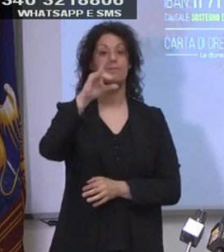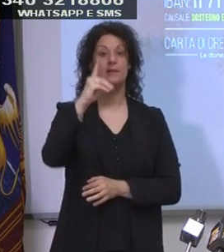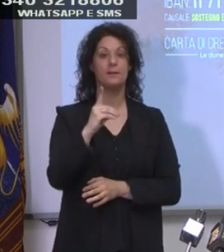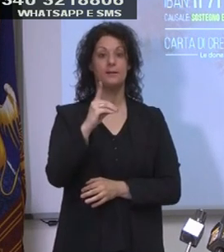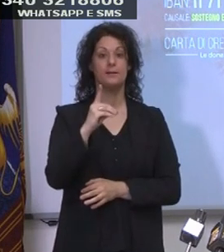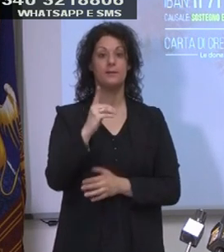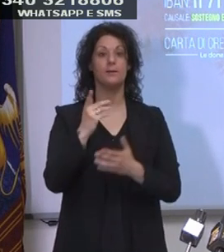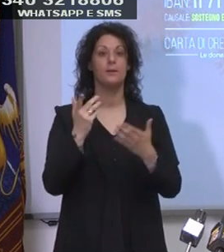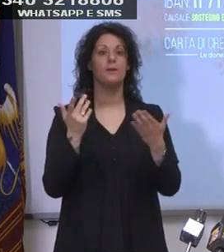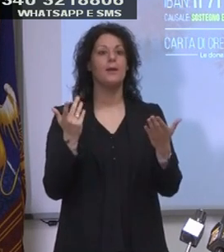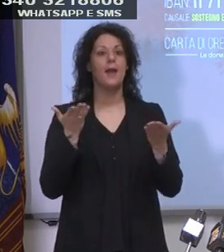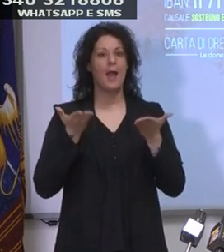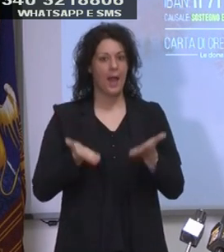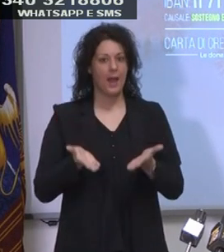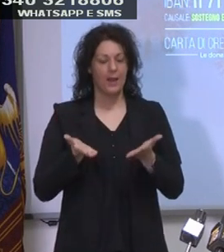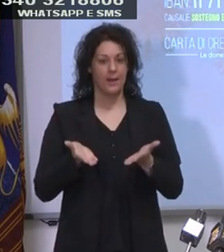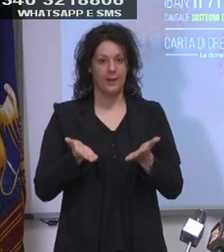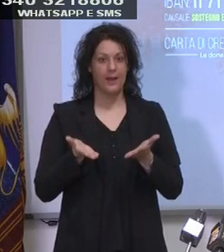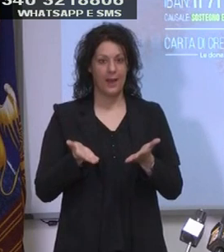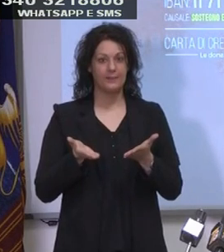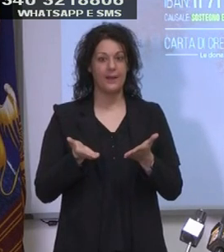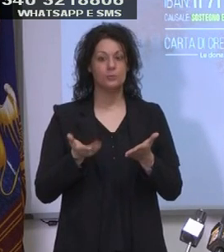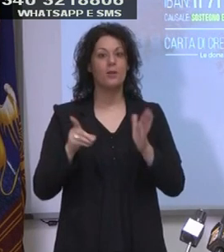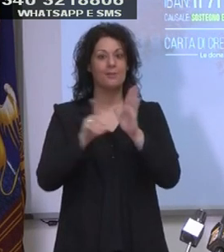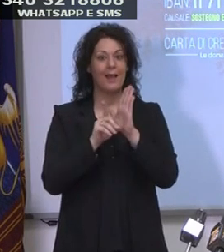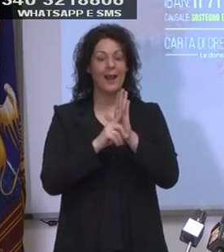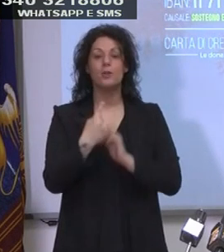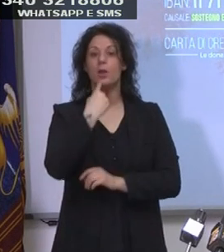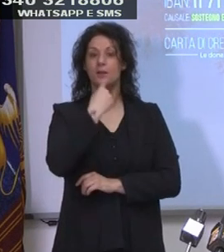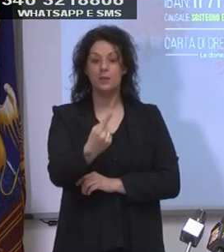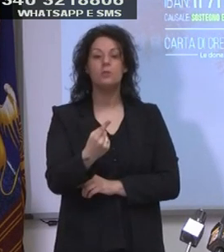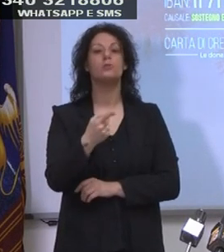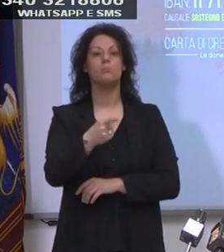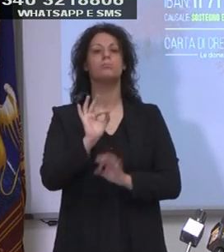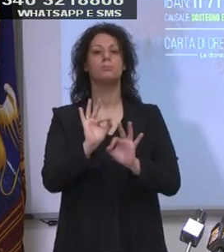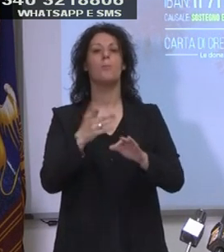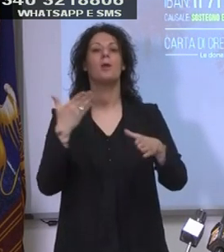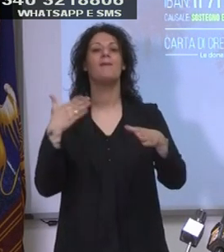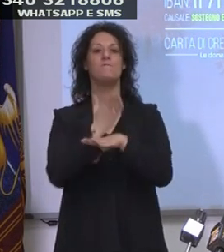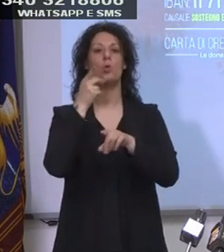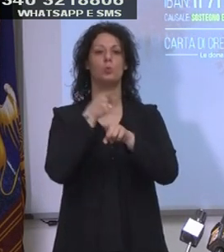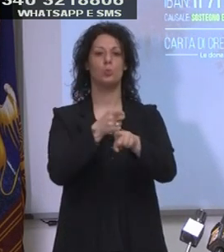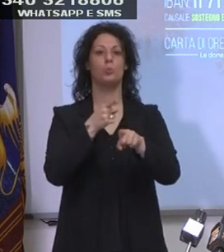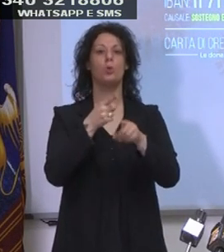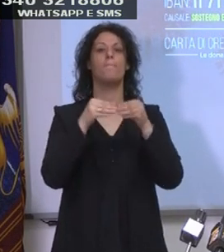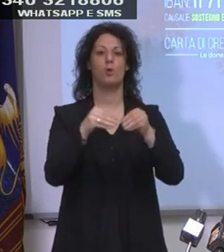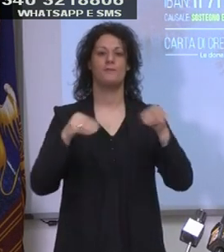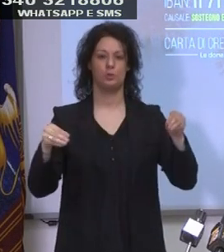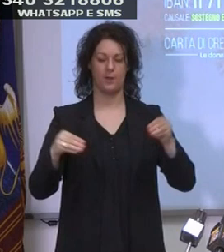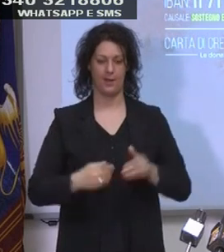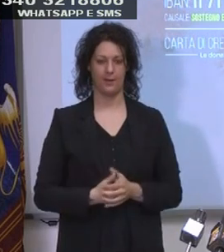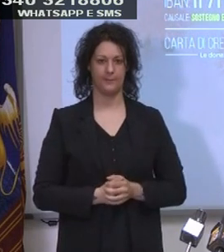visto, oggi sì c'è perché c'è un decreto che lo prevede, prima era solo per infermiere. Però vorrei aggiungere una